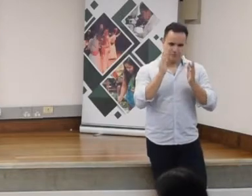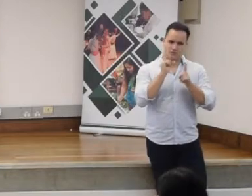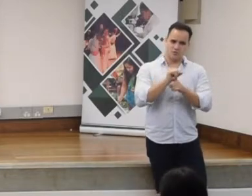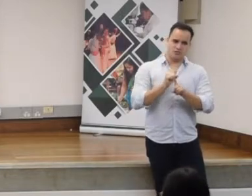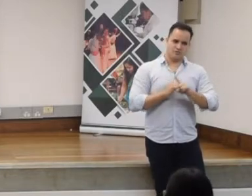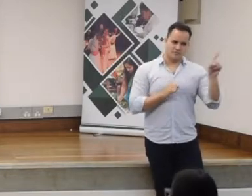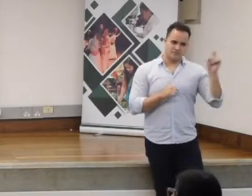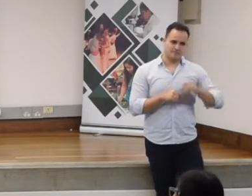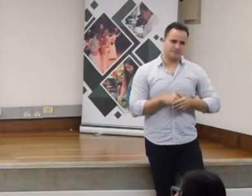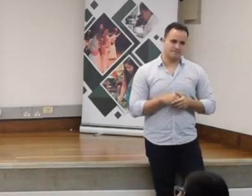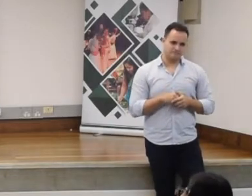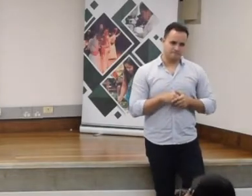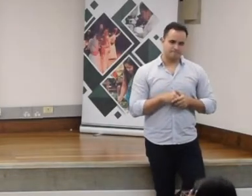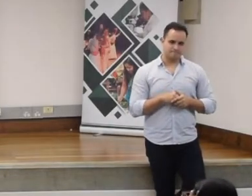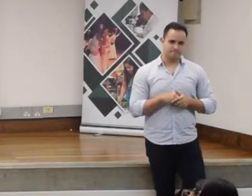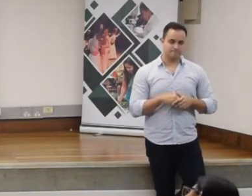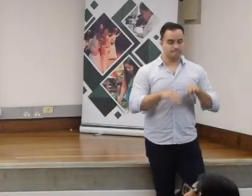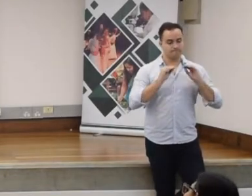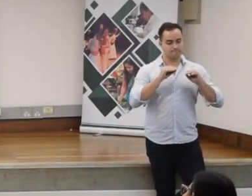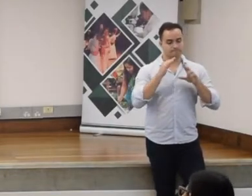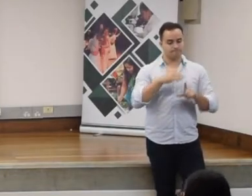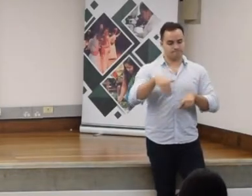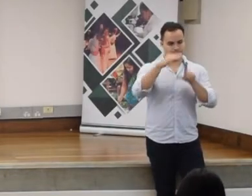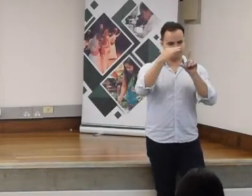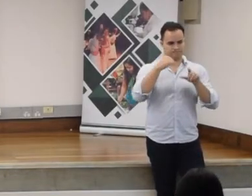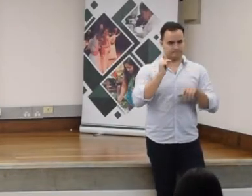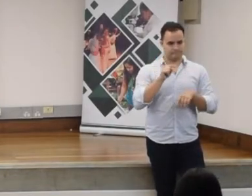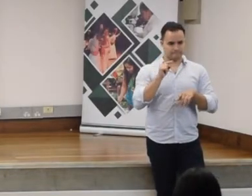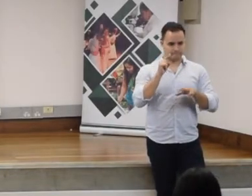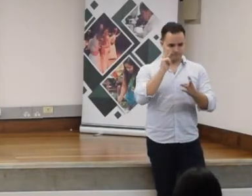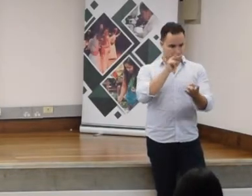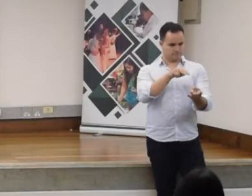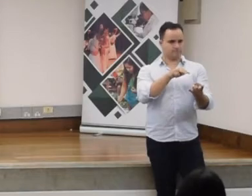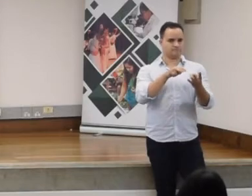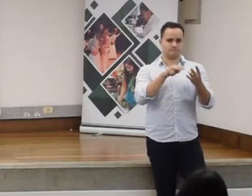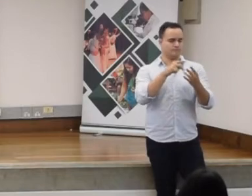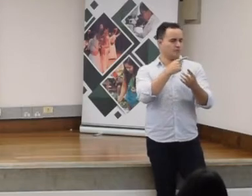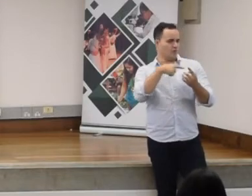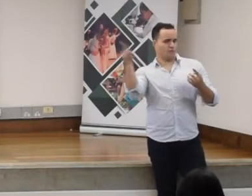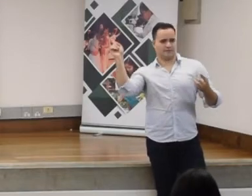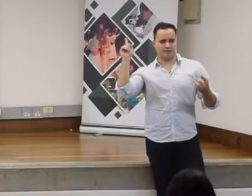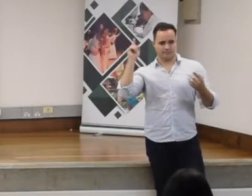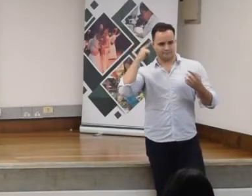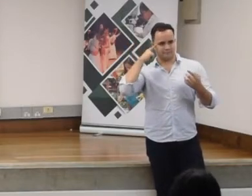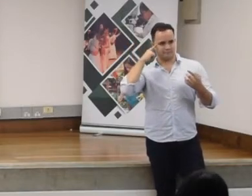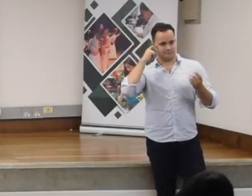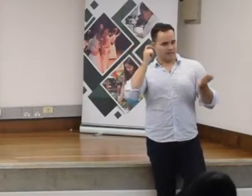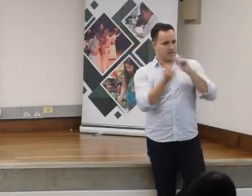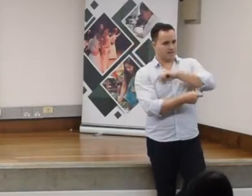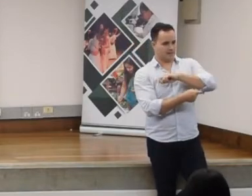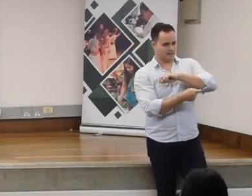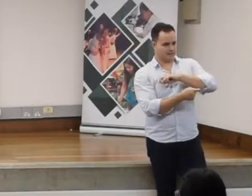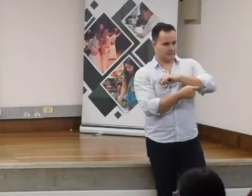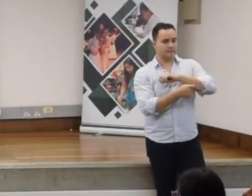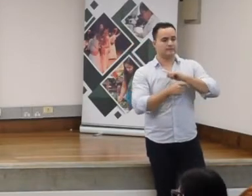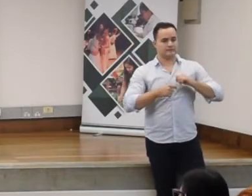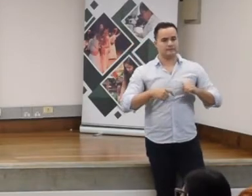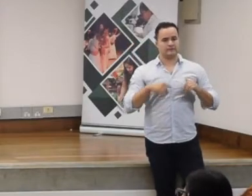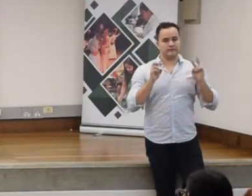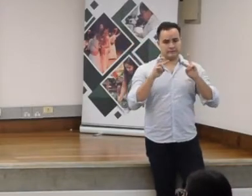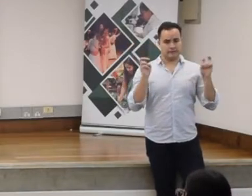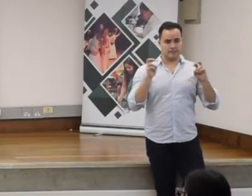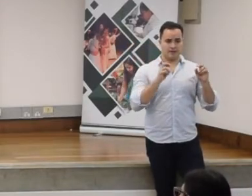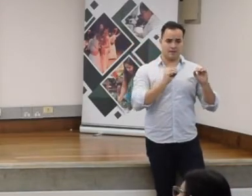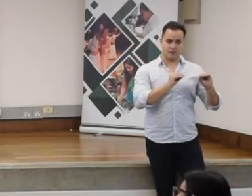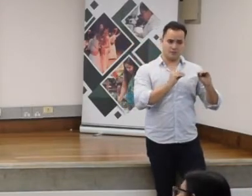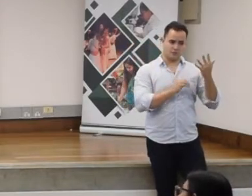Indudablemente la formación en posgrados da otra perspectiva de vida. Es muy distinta la formación del